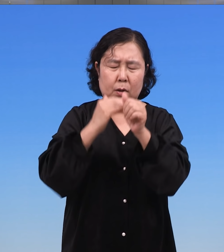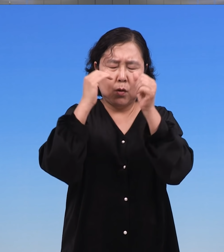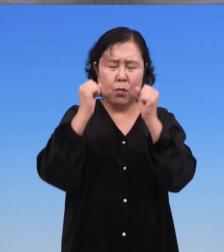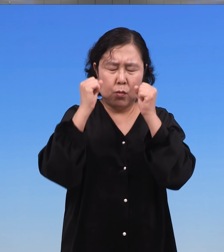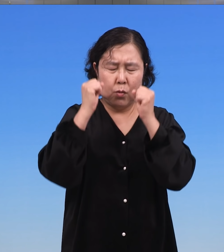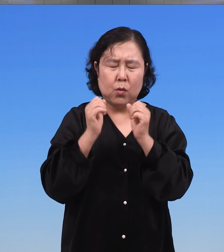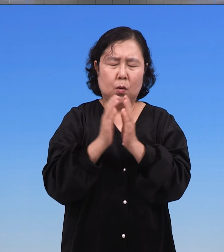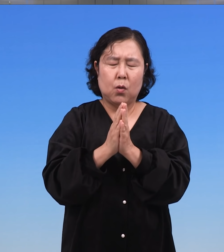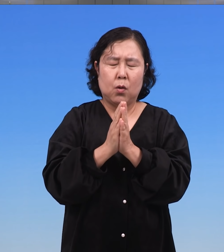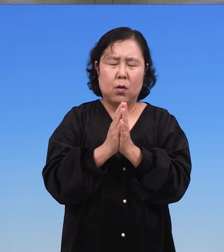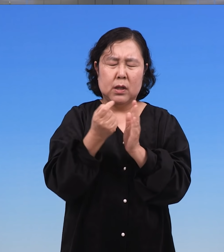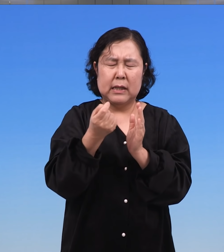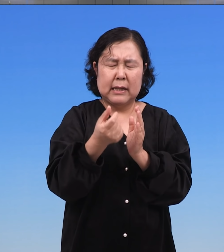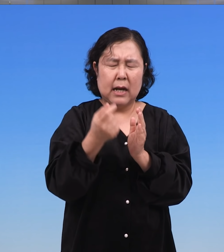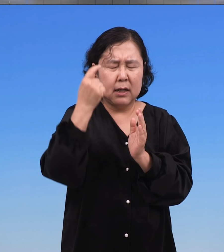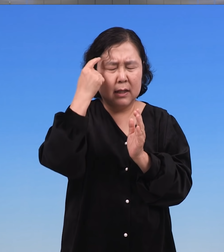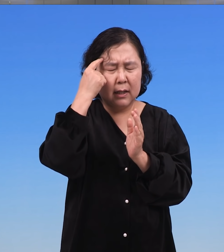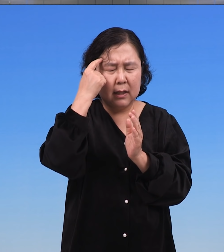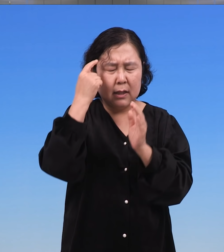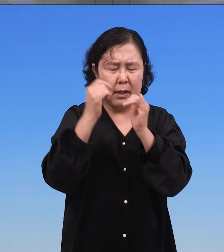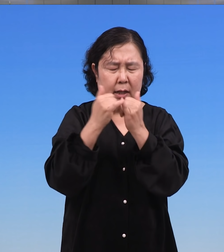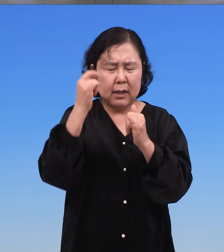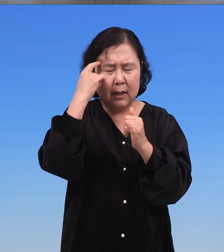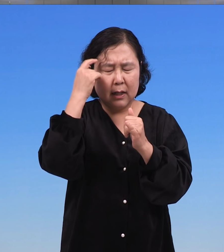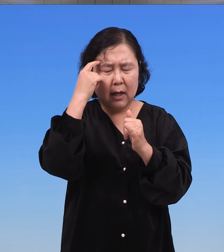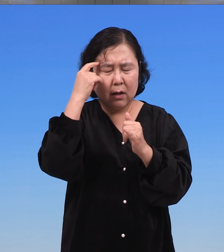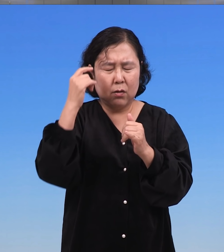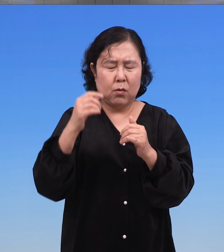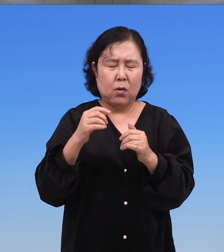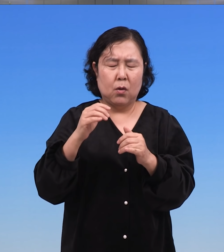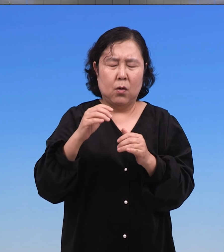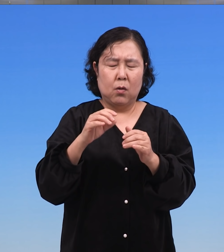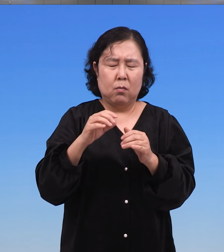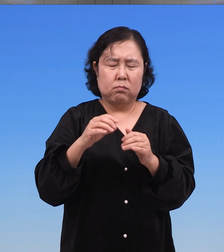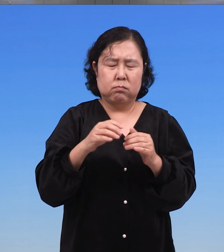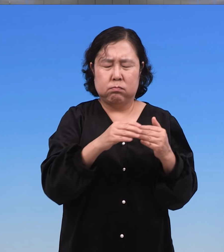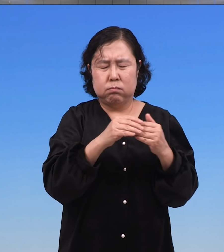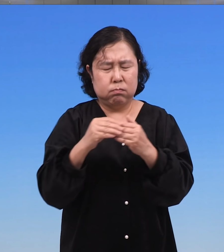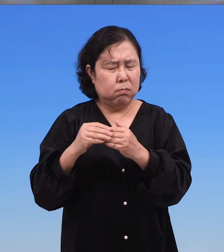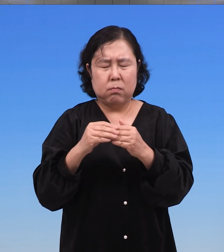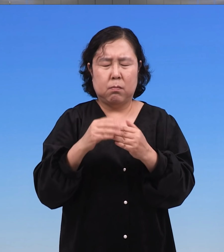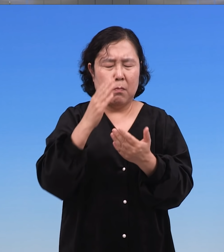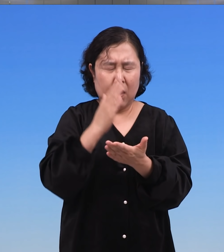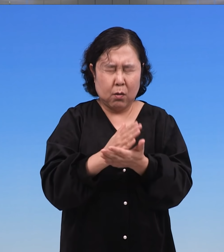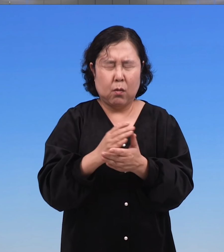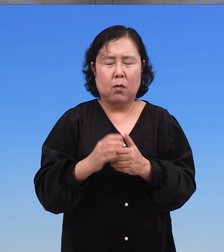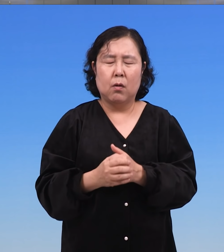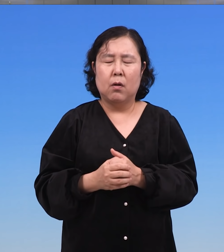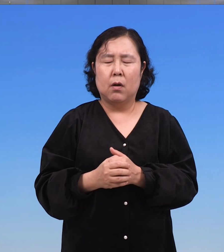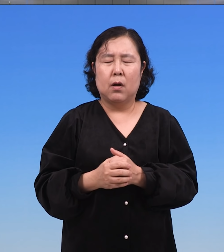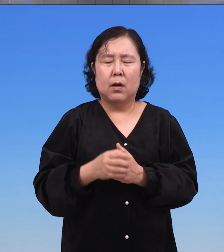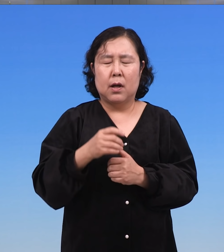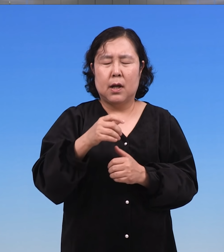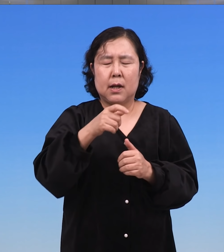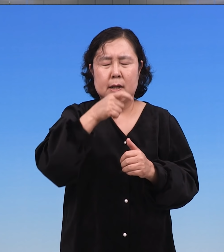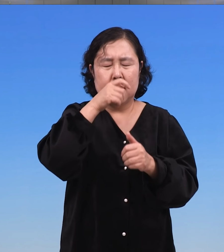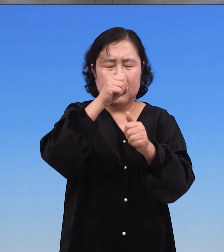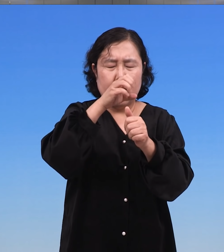파송운동 얄팍한 인간의 생각으로 진행되지 않도록 막아주시기를 원합니다.